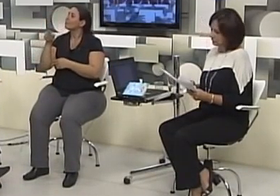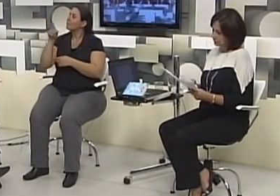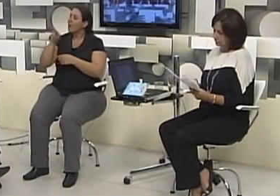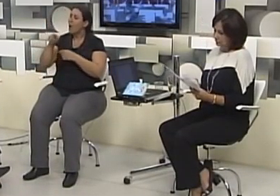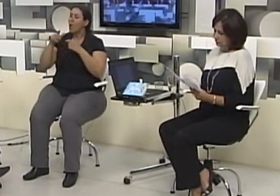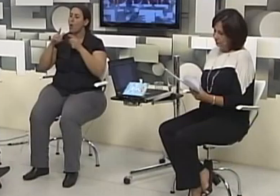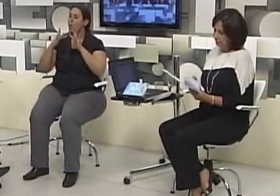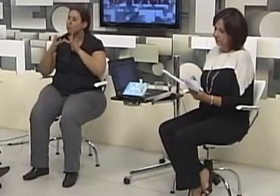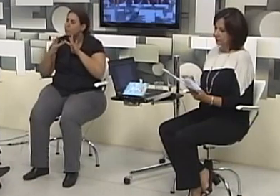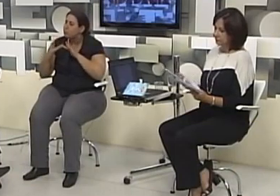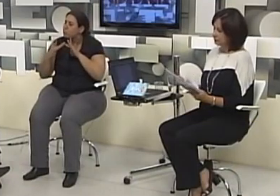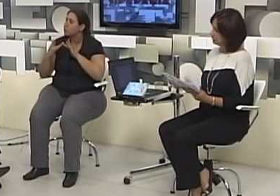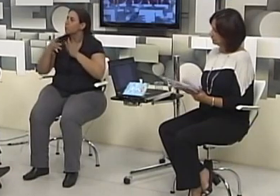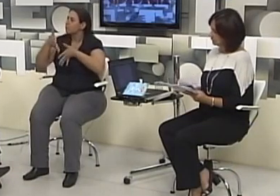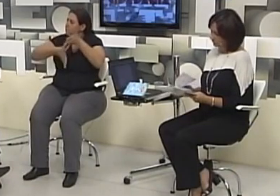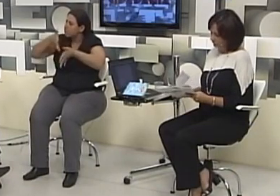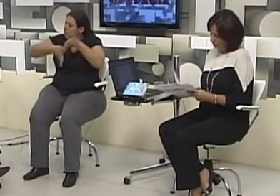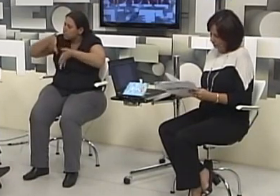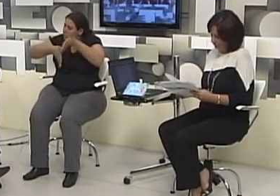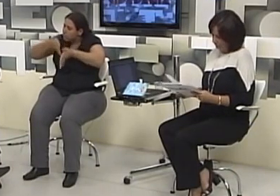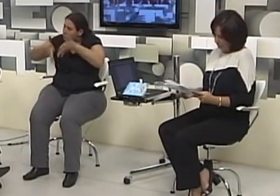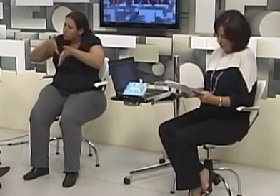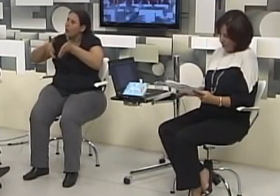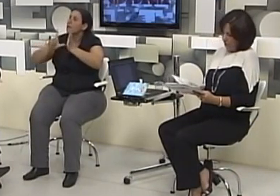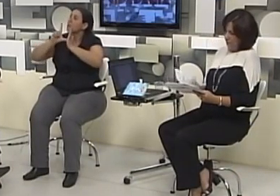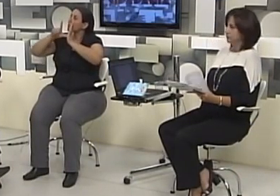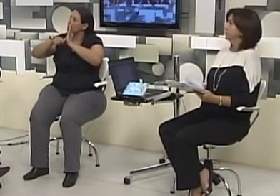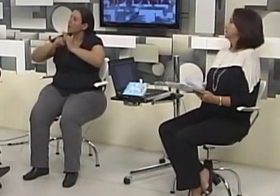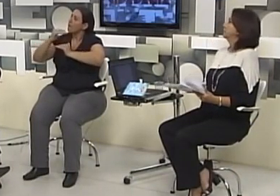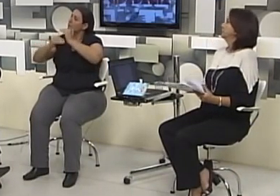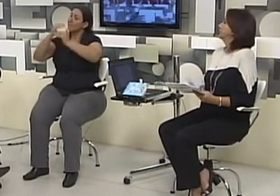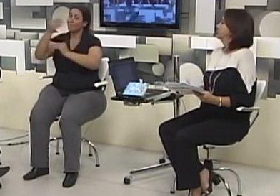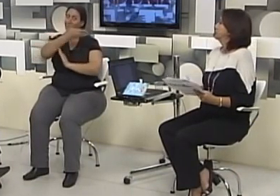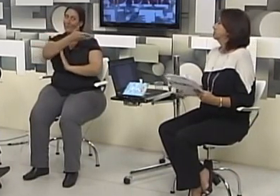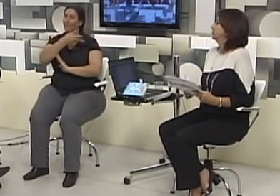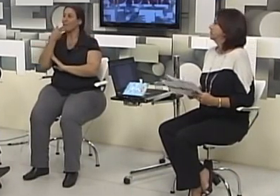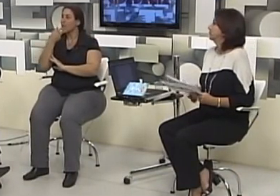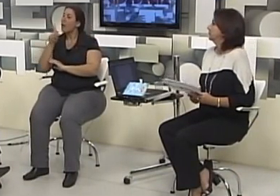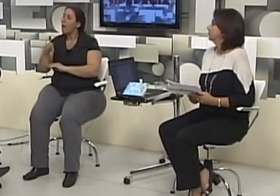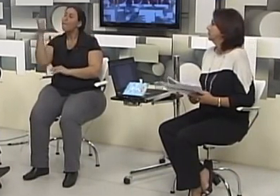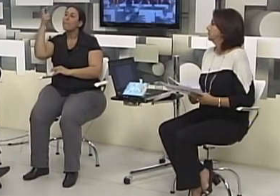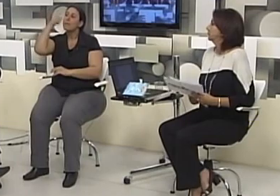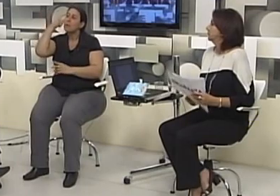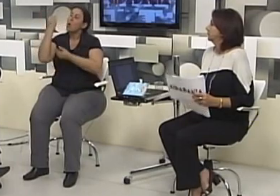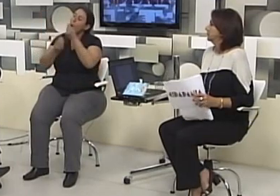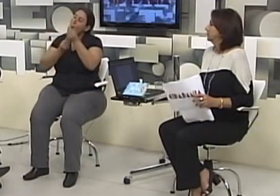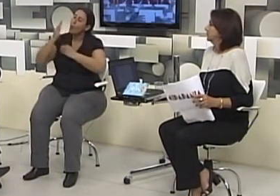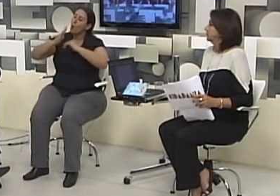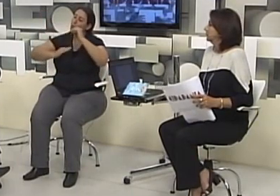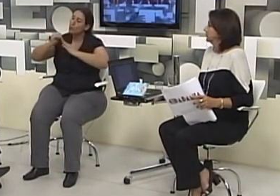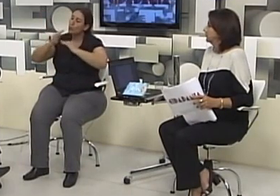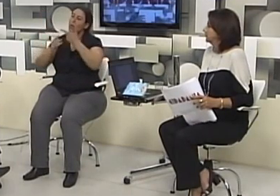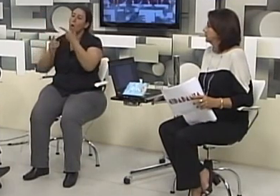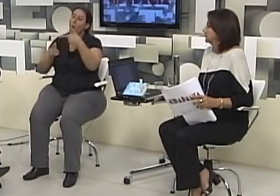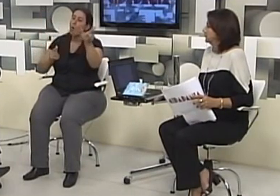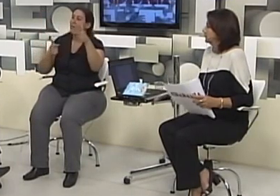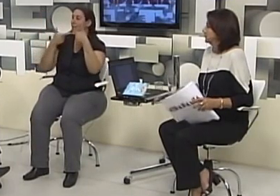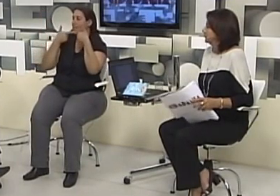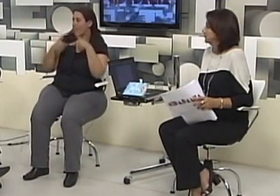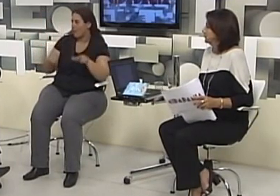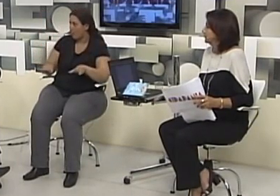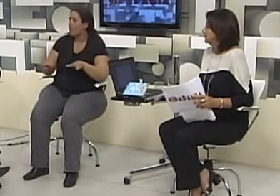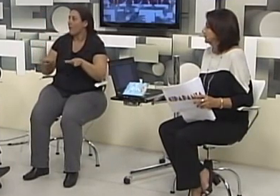essa comunicação com essa criança, para aí sim, acho que avançando na tua pergunta, pensar na construção de uma outra língua, a